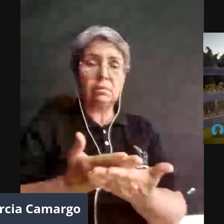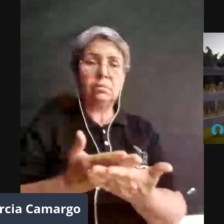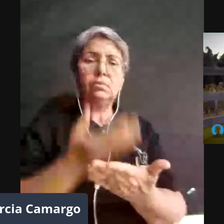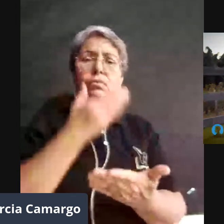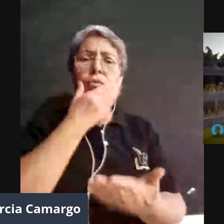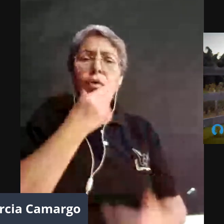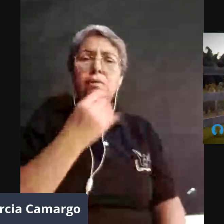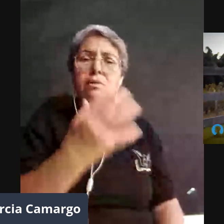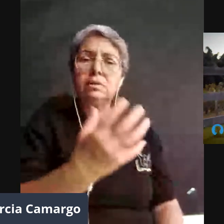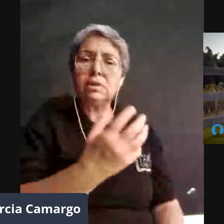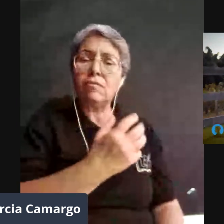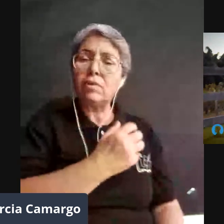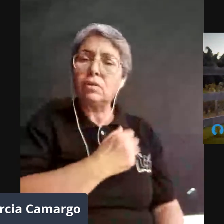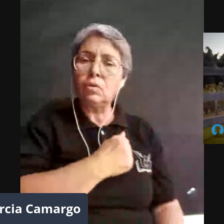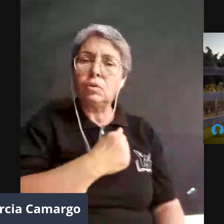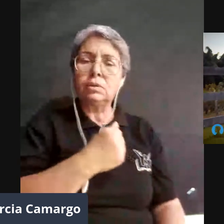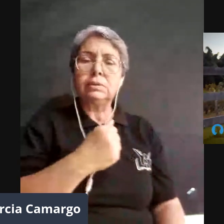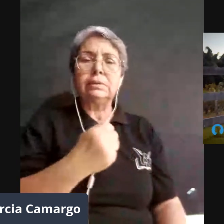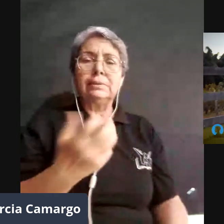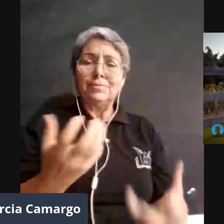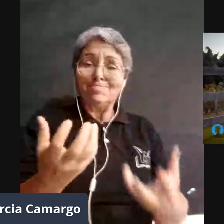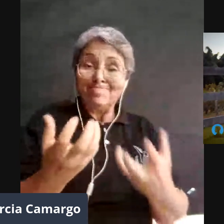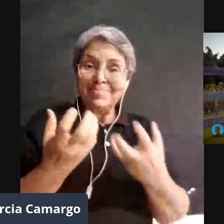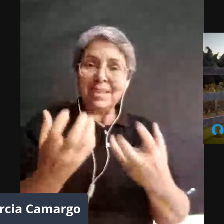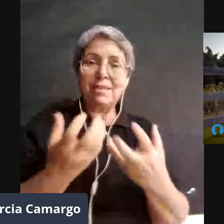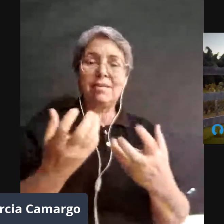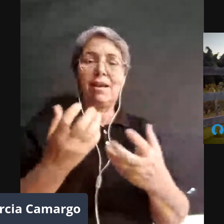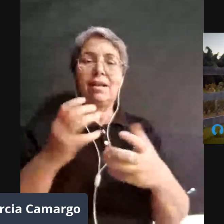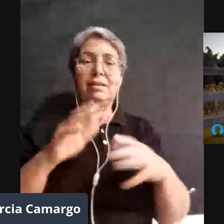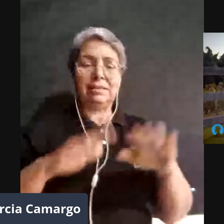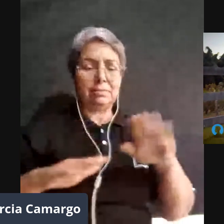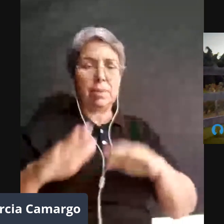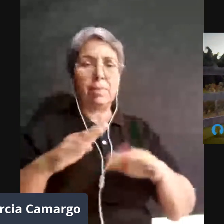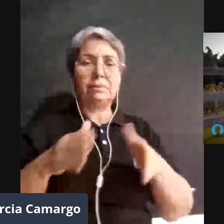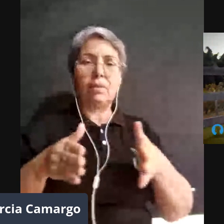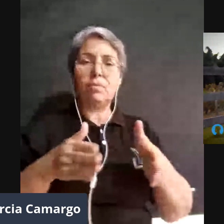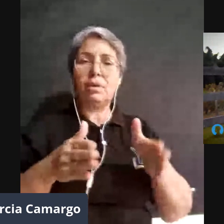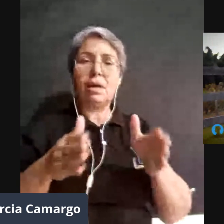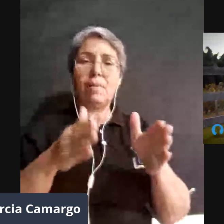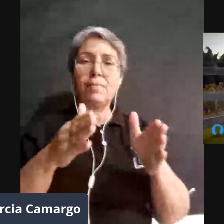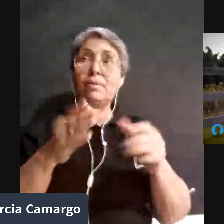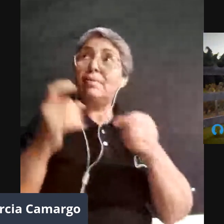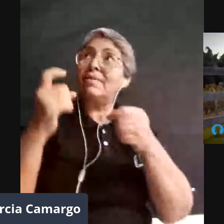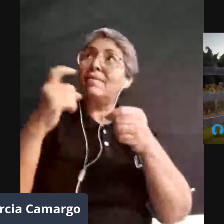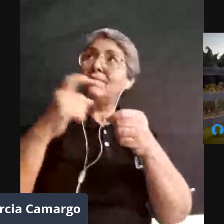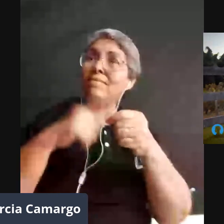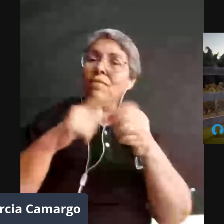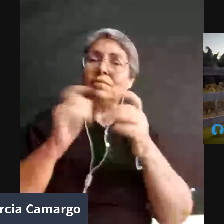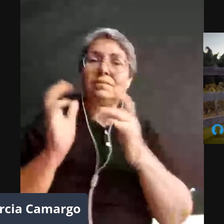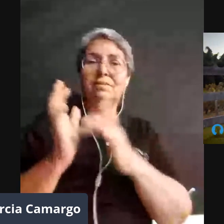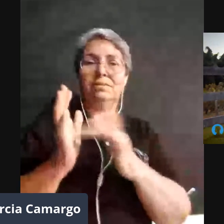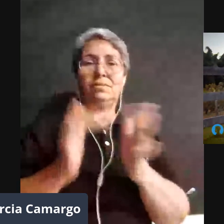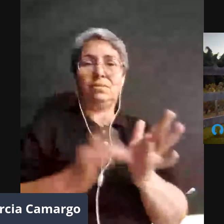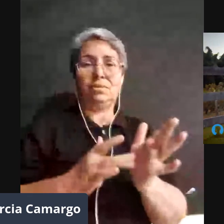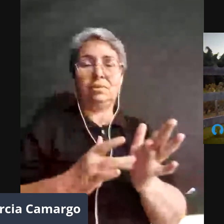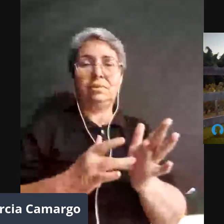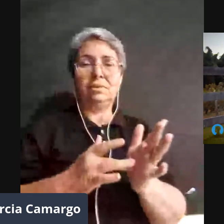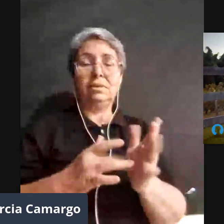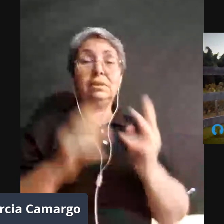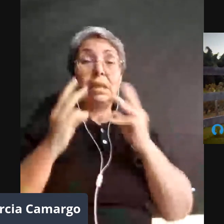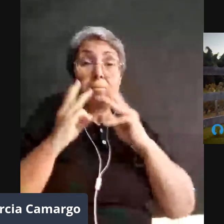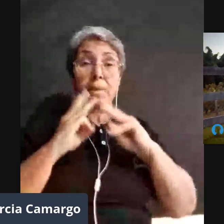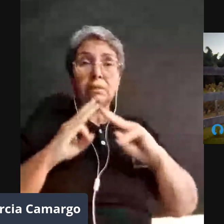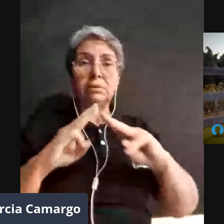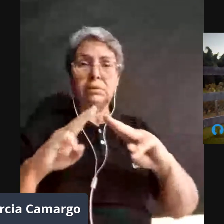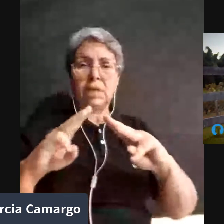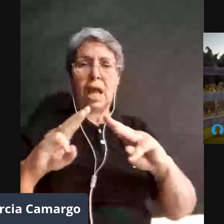um imenso anseio de que seu povo prepare o caminho para o seu retorno. E a mensagem que o Senhor enviou a este povo,